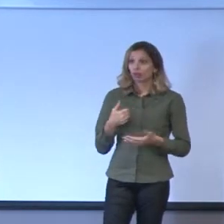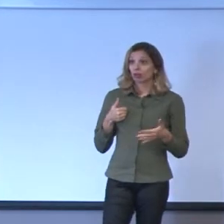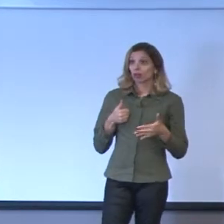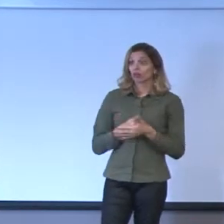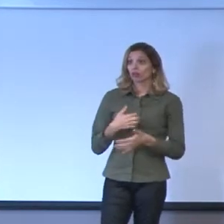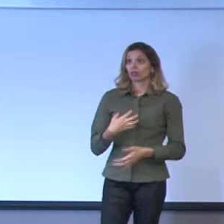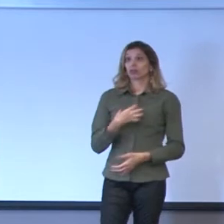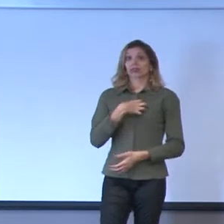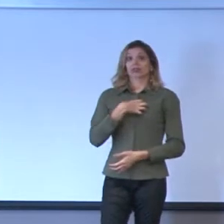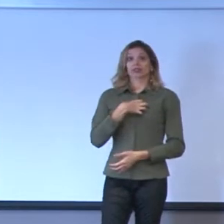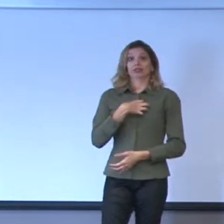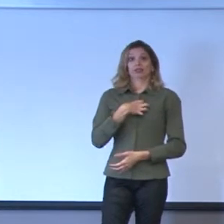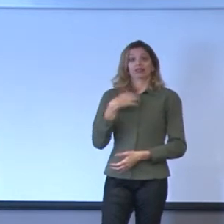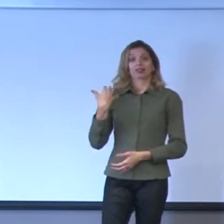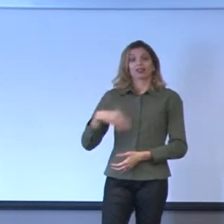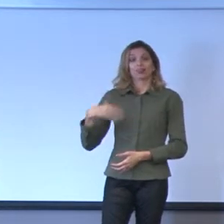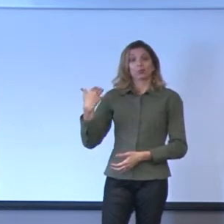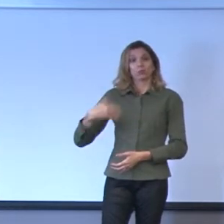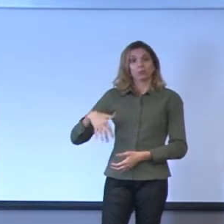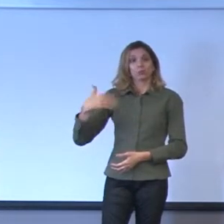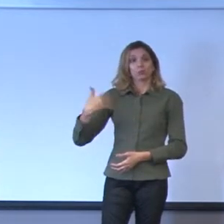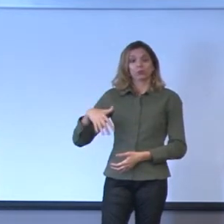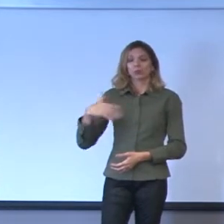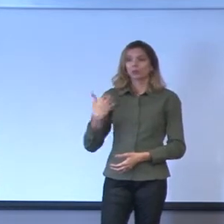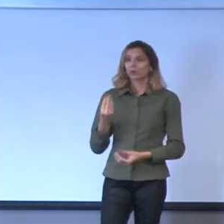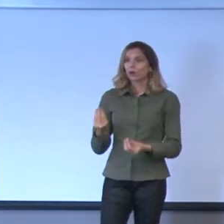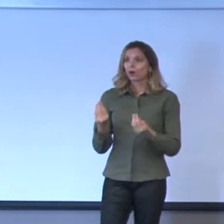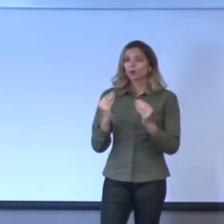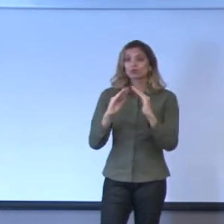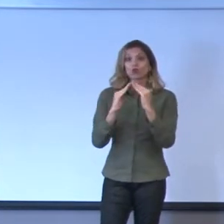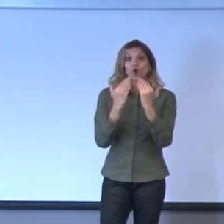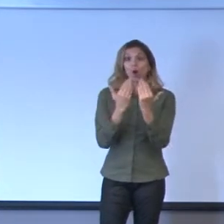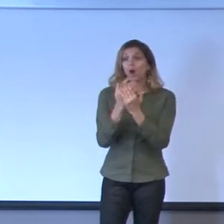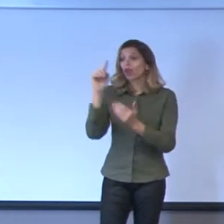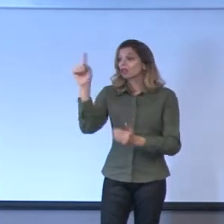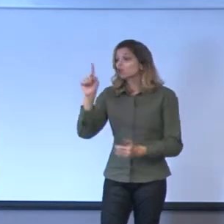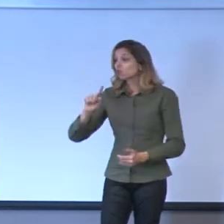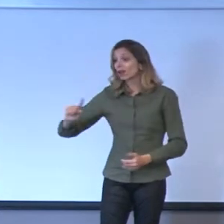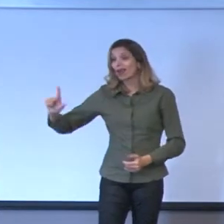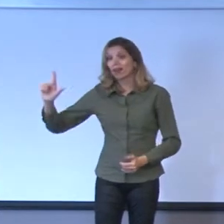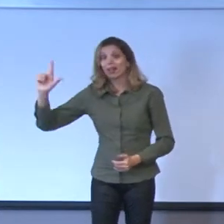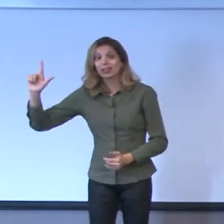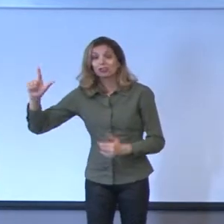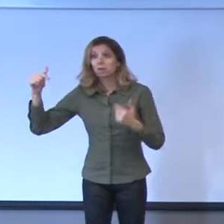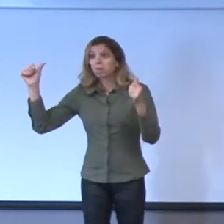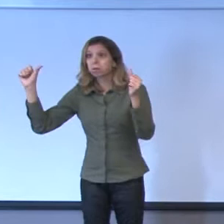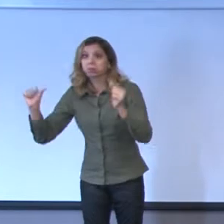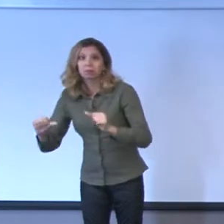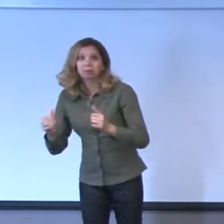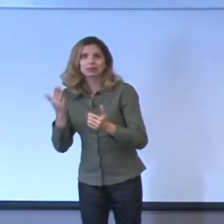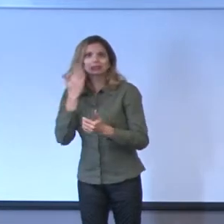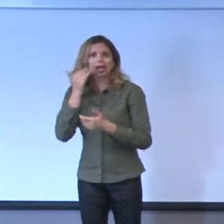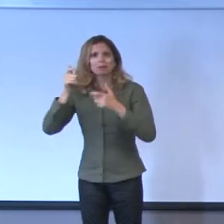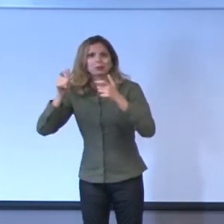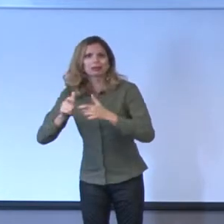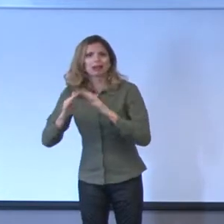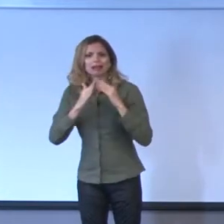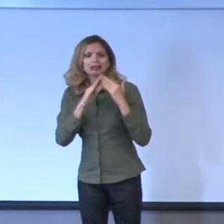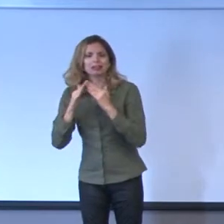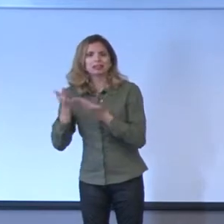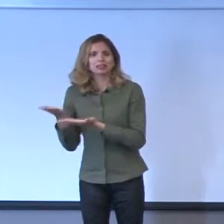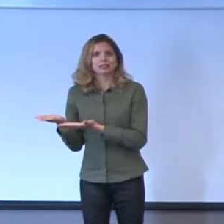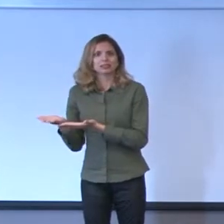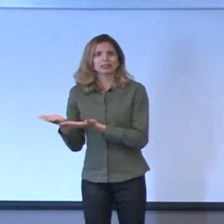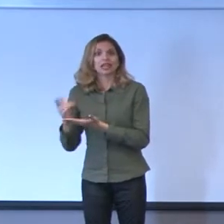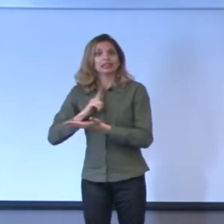assim, caramba. É uma escola no extremo de São Paulo, numa periferia, que